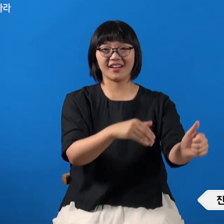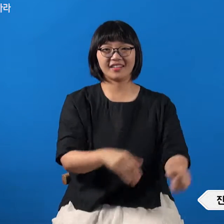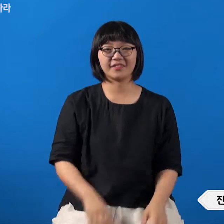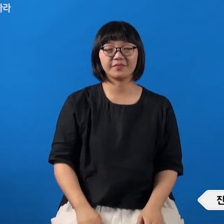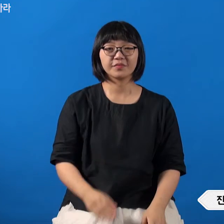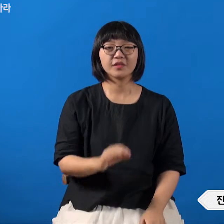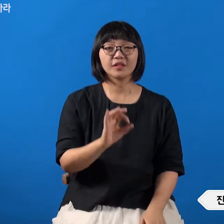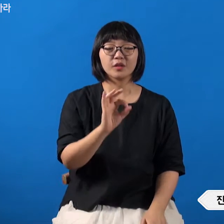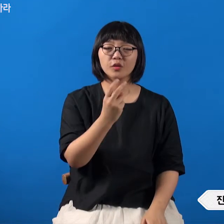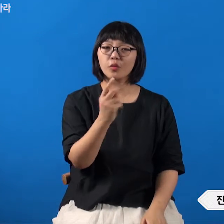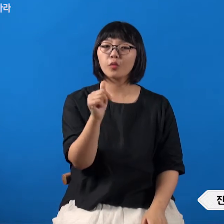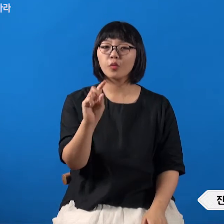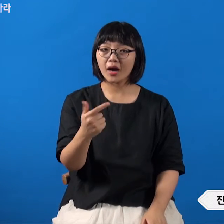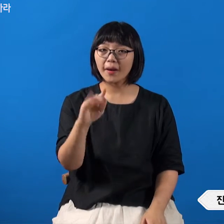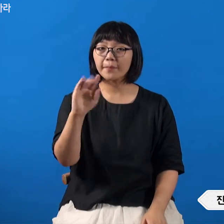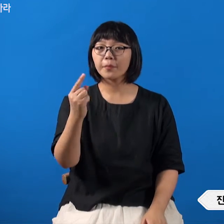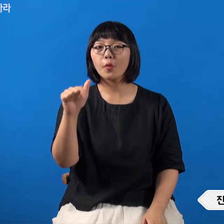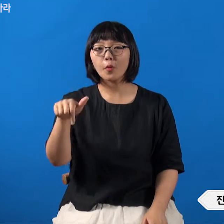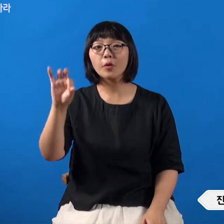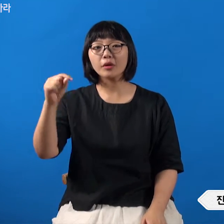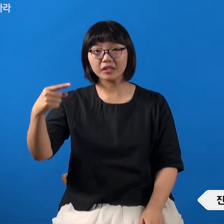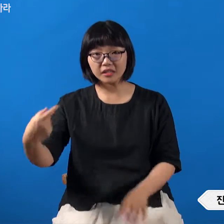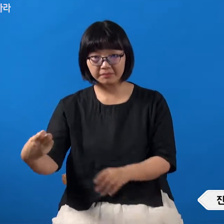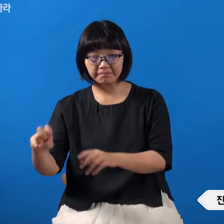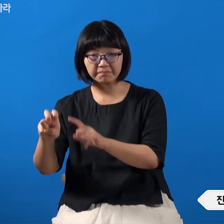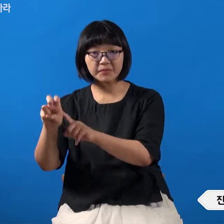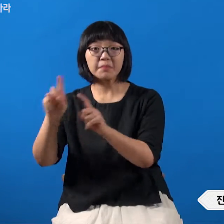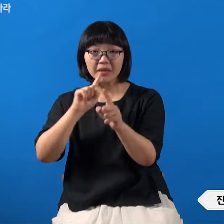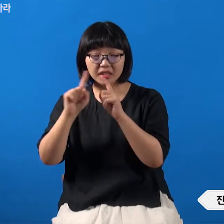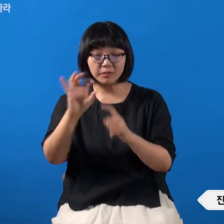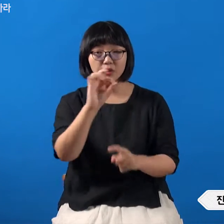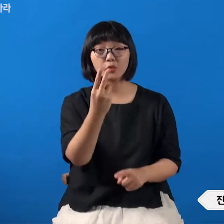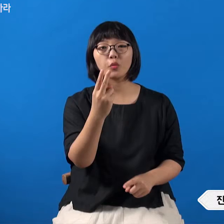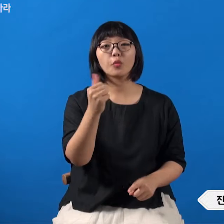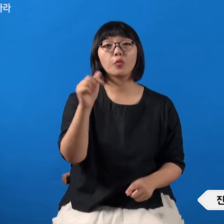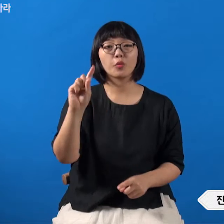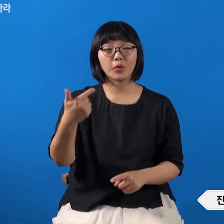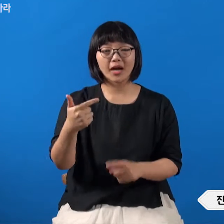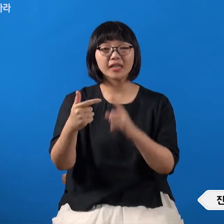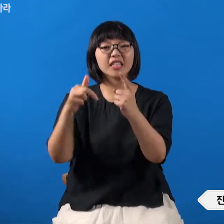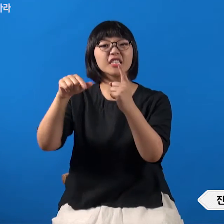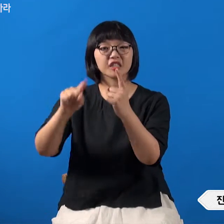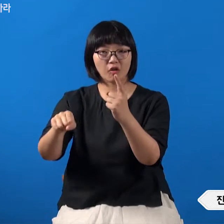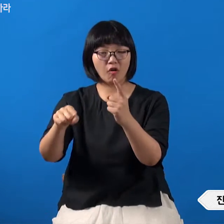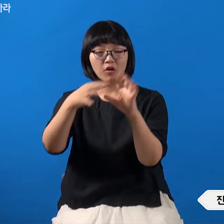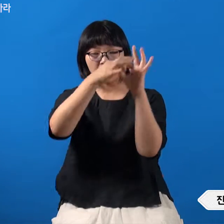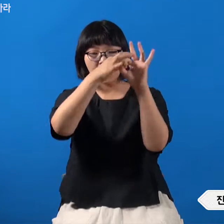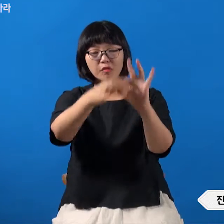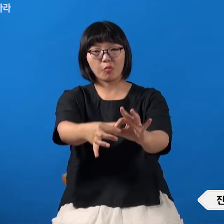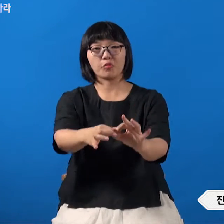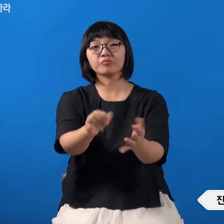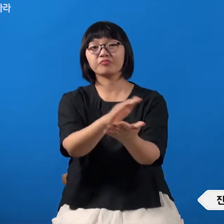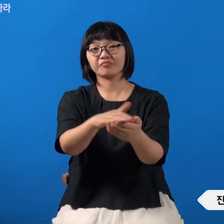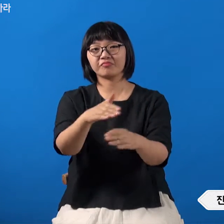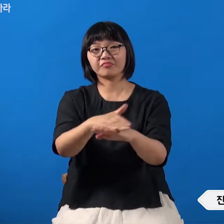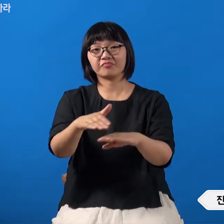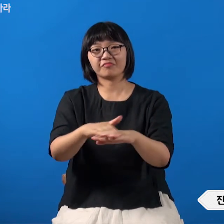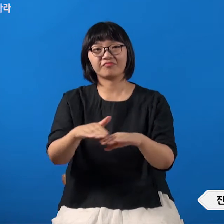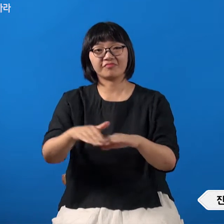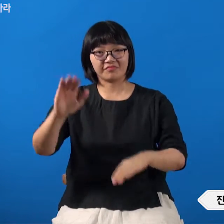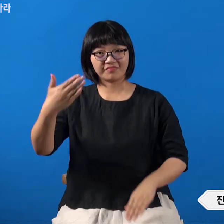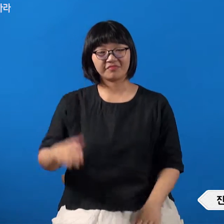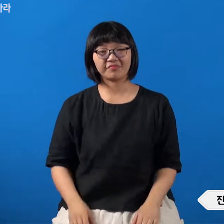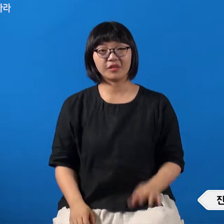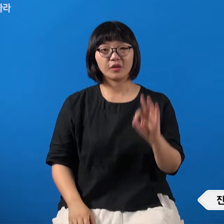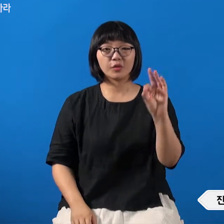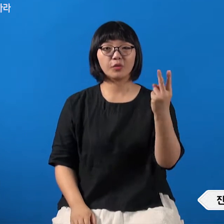16절이 요한일서 3장 16절에 계속되는 것을 보게 됩니다. 요한일서 3장